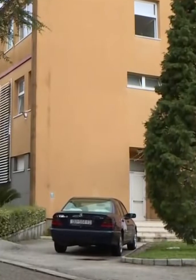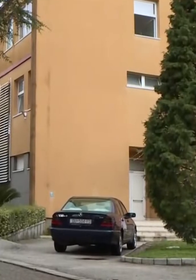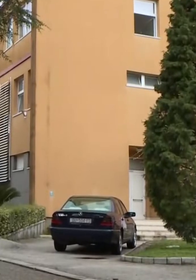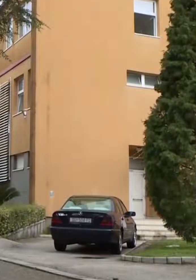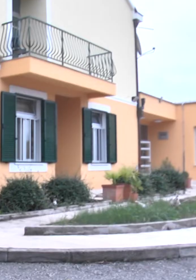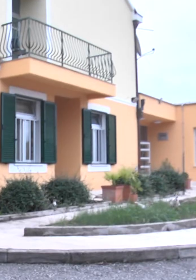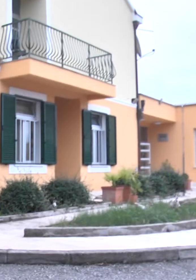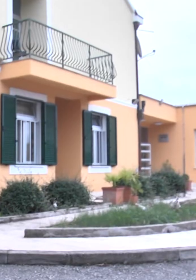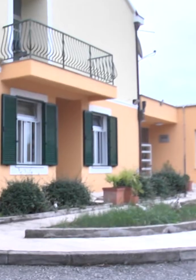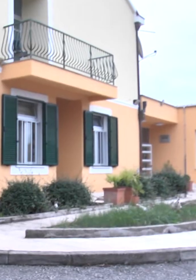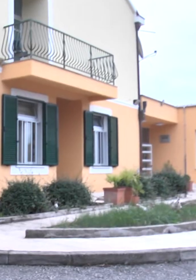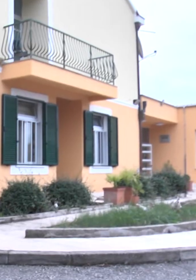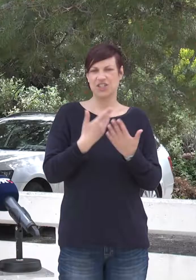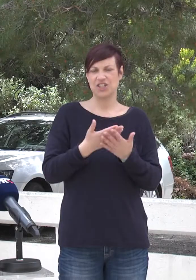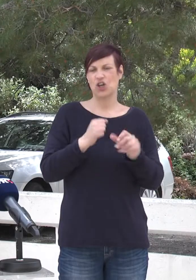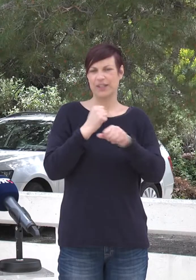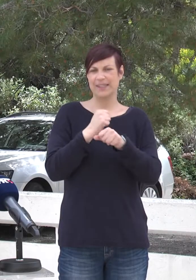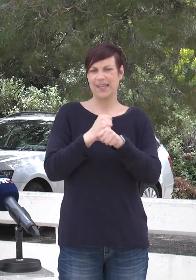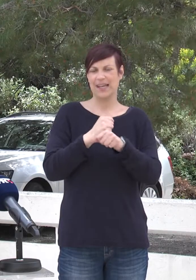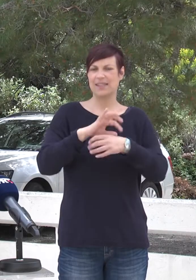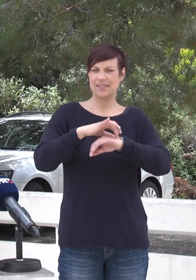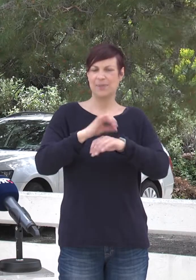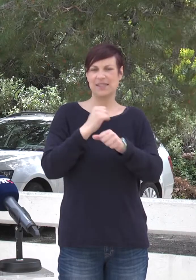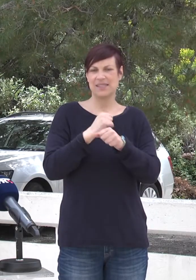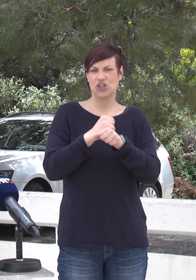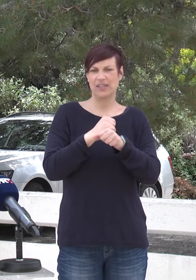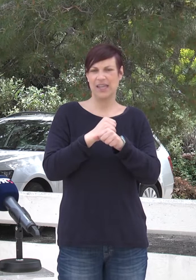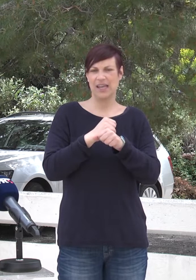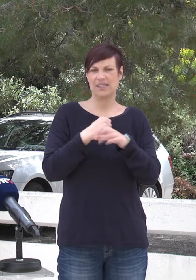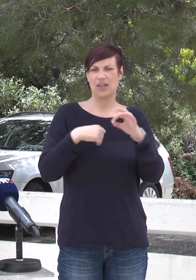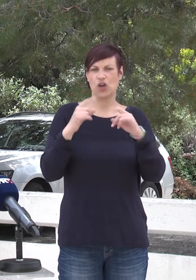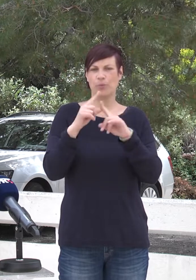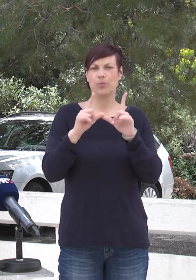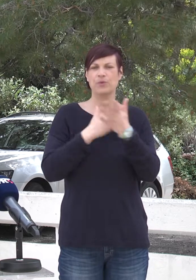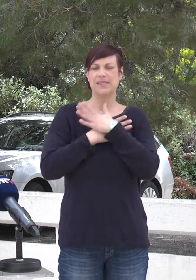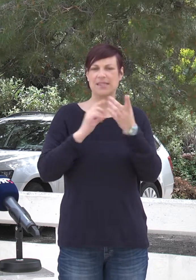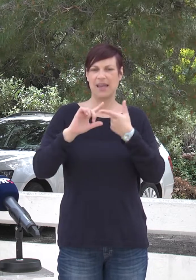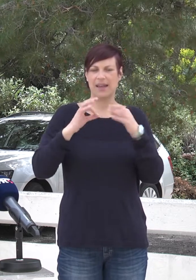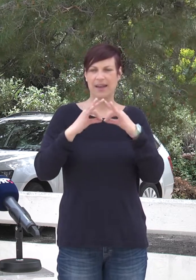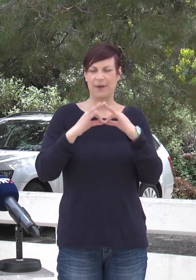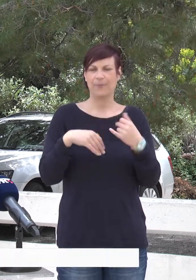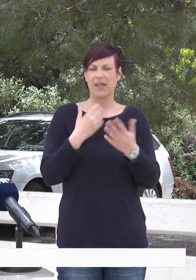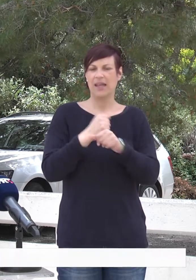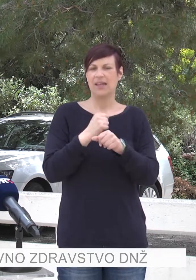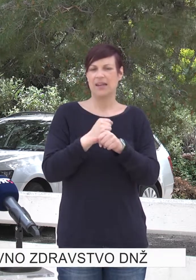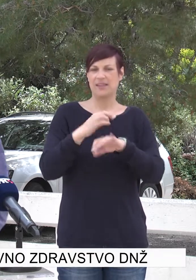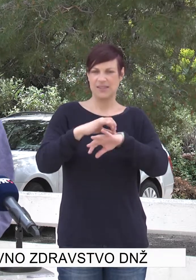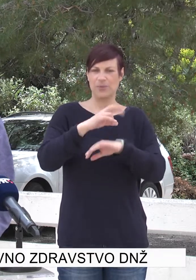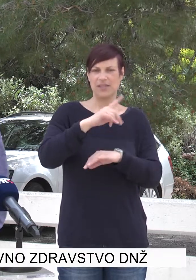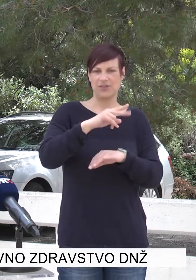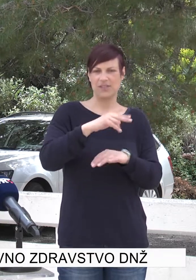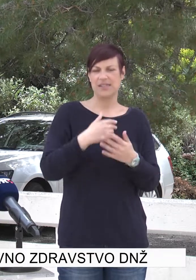doma u Metkoviću i Josipovcu. Komentirao je slučaj zaražene medicinske sestre iz Opuzena. Dakle, radi se o medicinskoj sestri koja